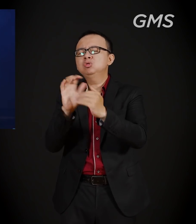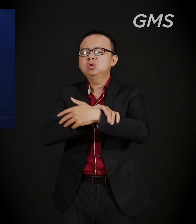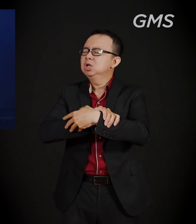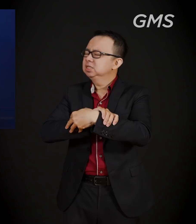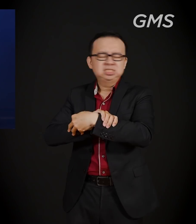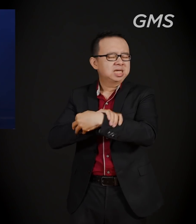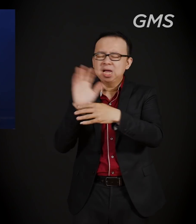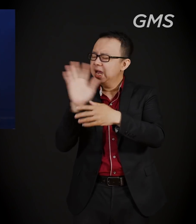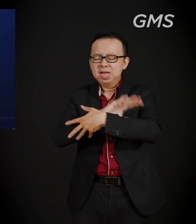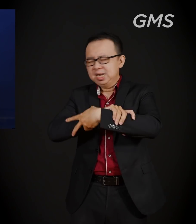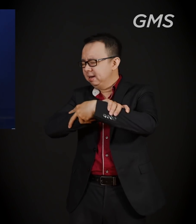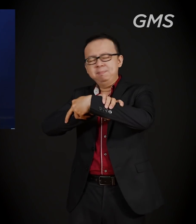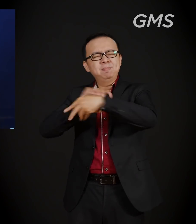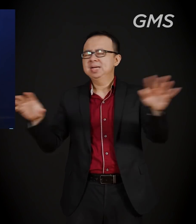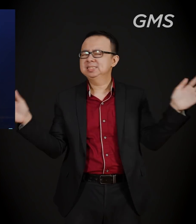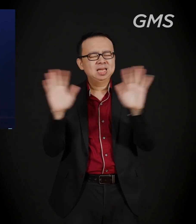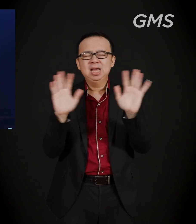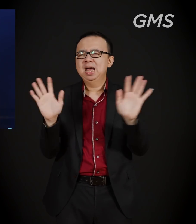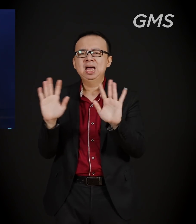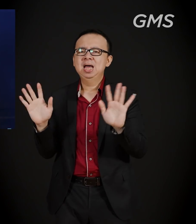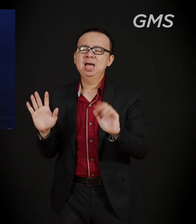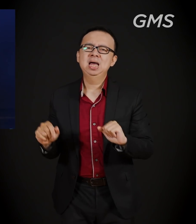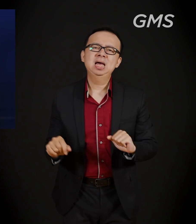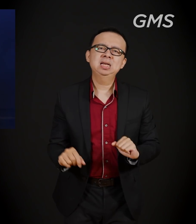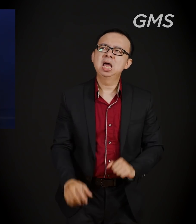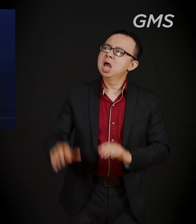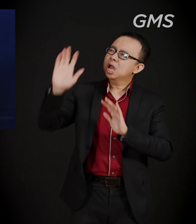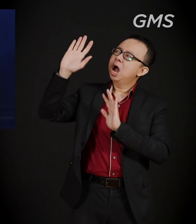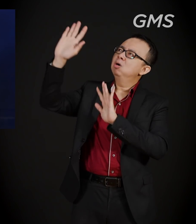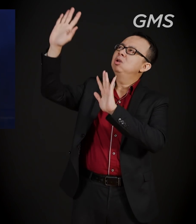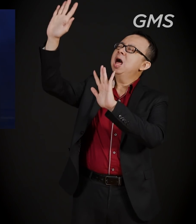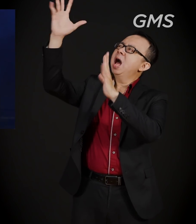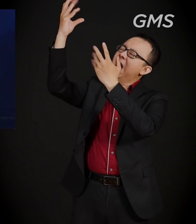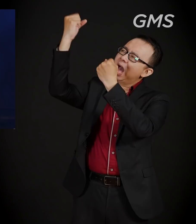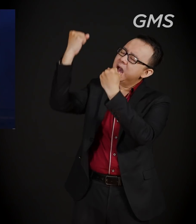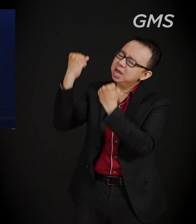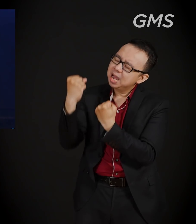tanganku, jangan lepaskan.